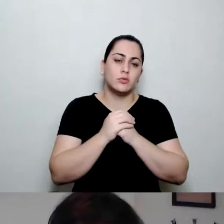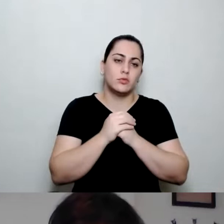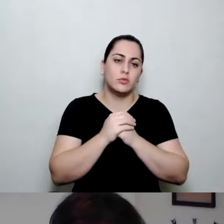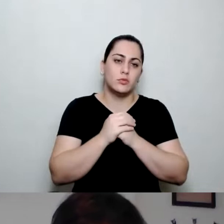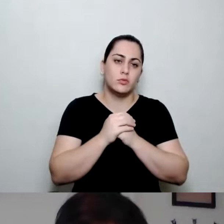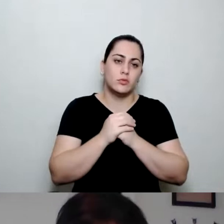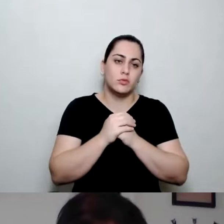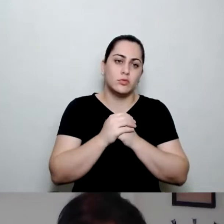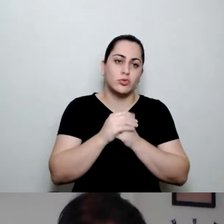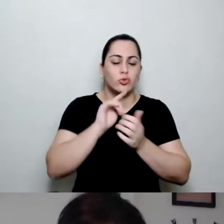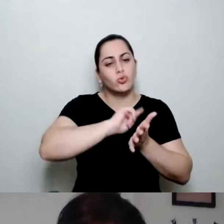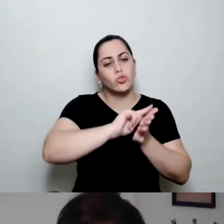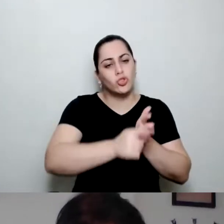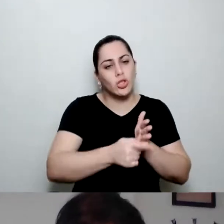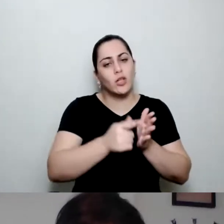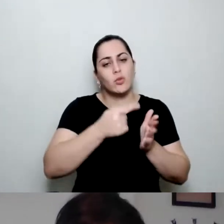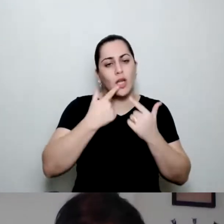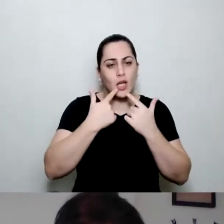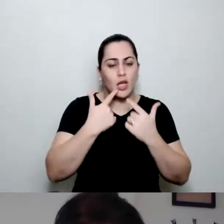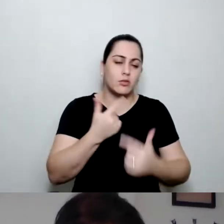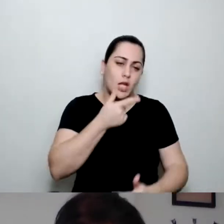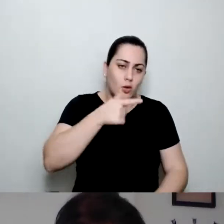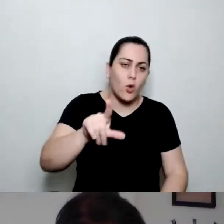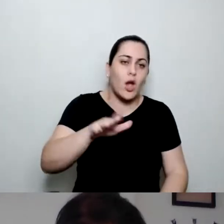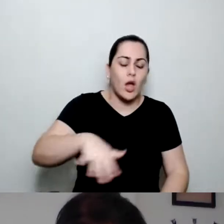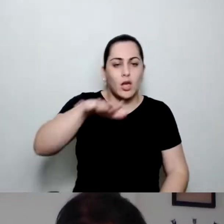esse gênero de linguagem foi adaptado para